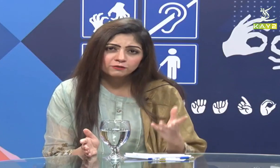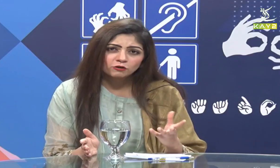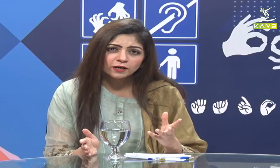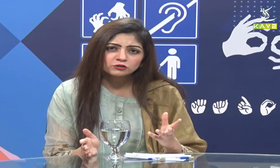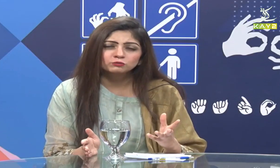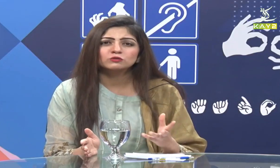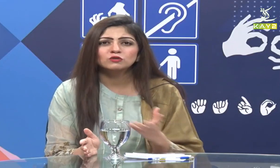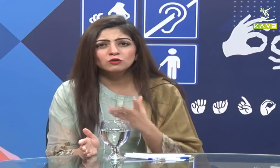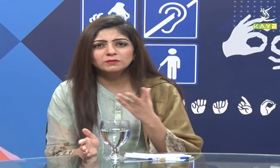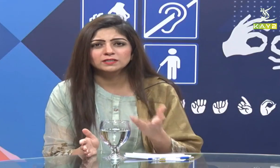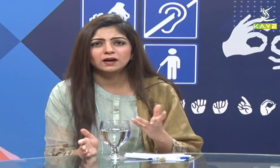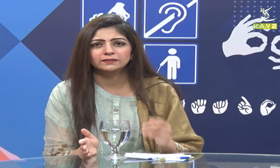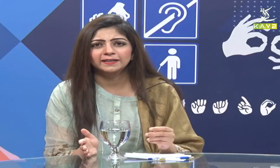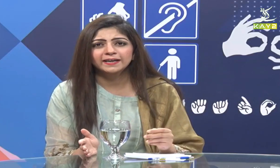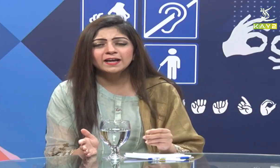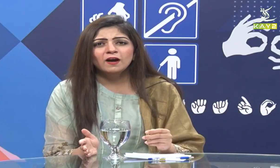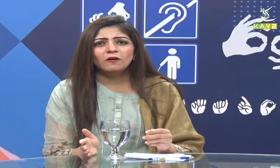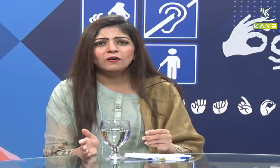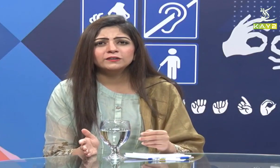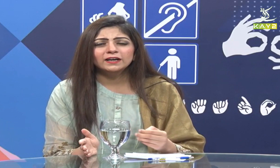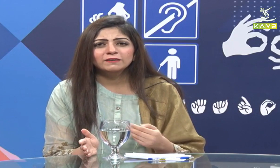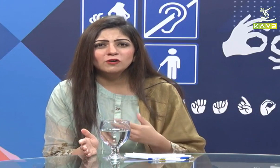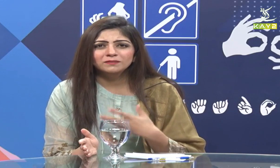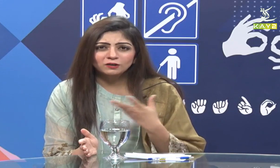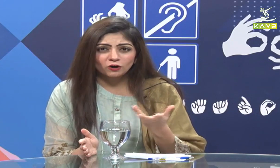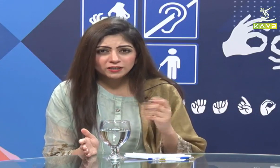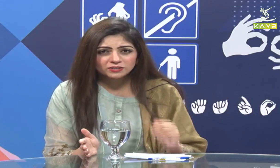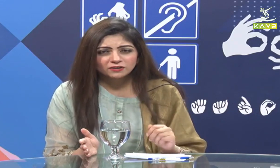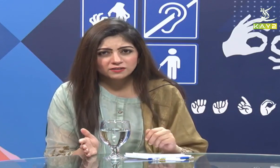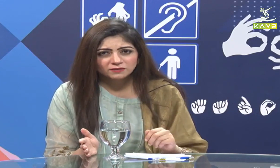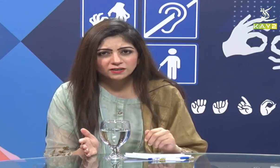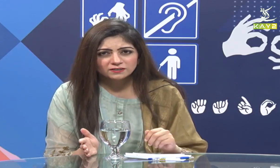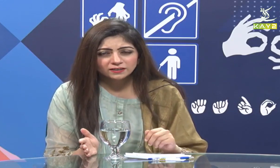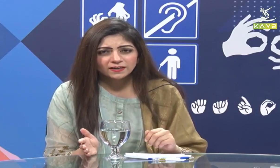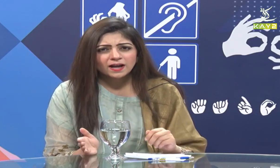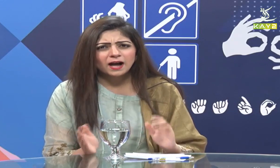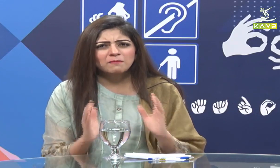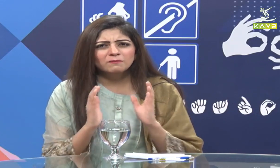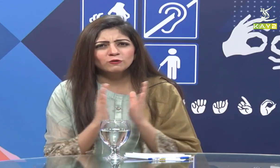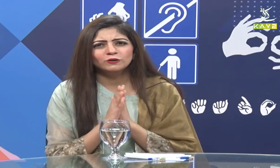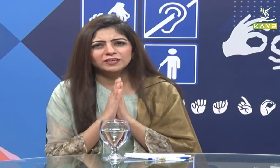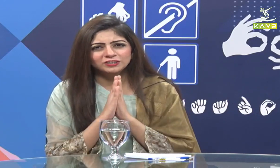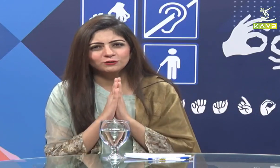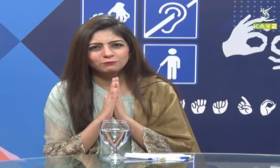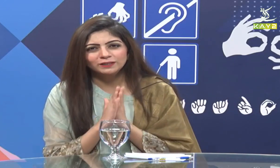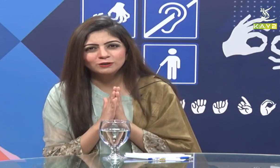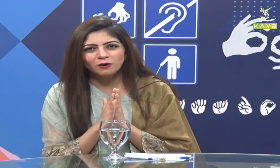लोग हैं जो दूसरों को भी सिखाते हैं, और ताकि वो अपना नॉलेज ट्रांसफ़र कर सकें। अब आपको कनेक्शन तो फील हुआ